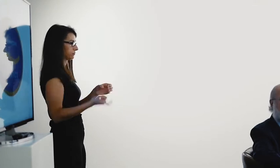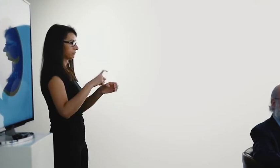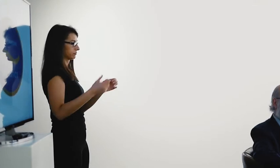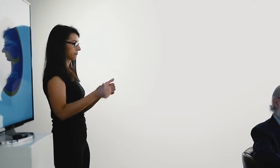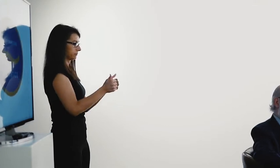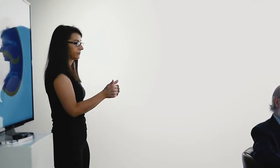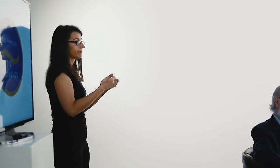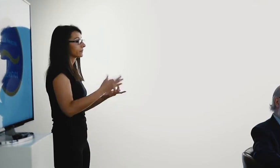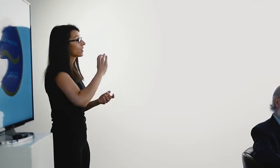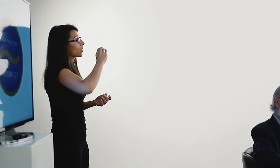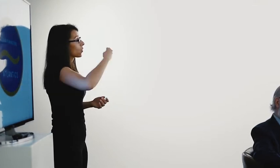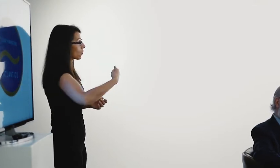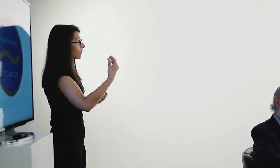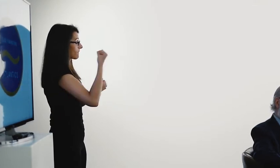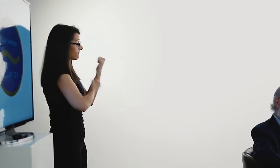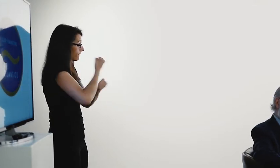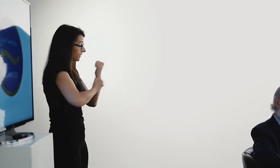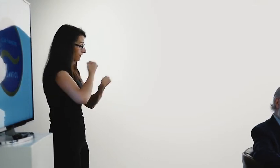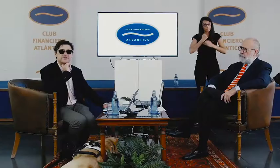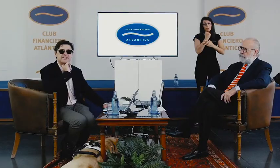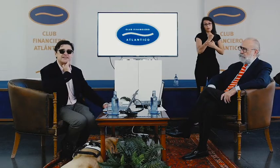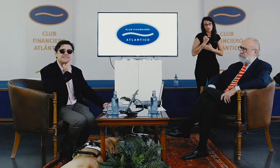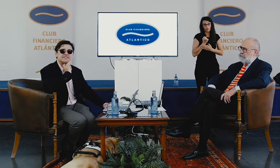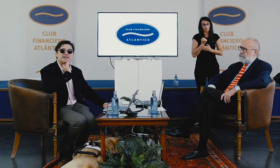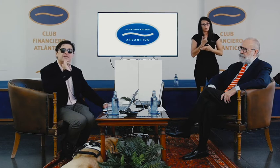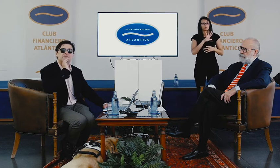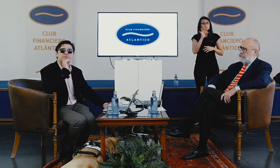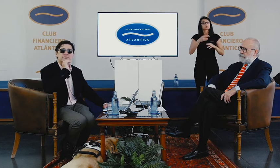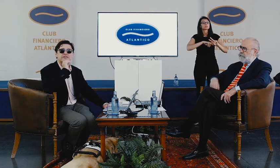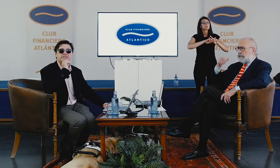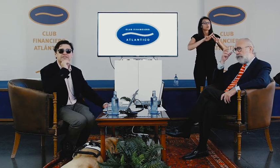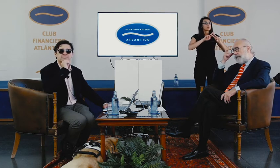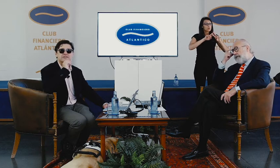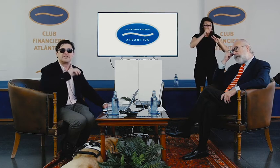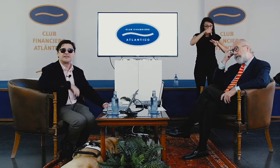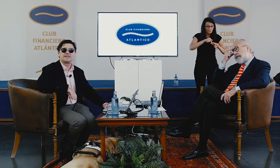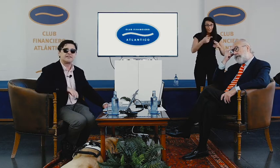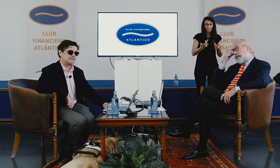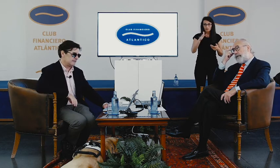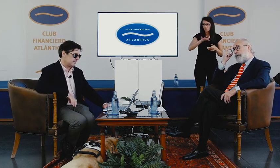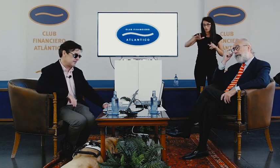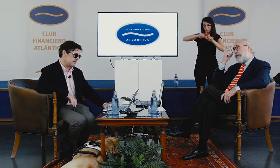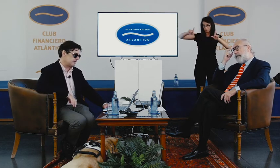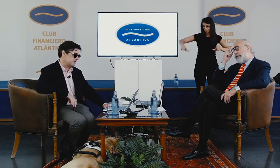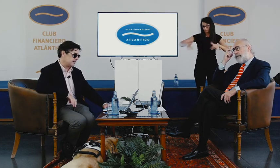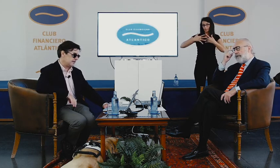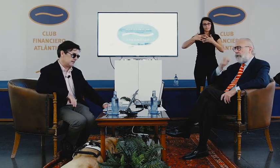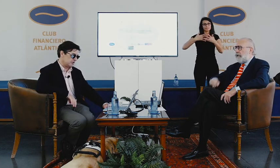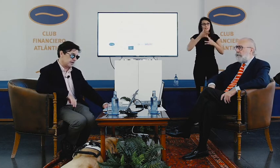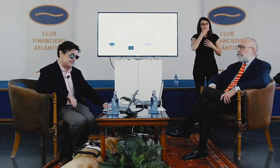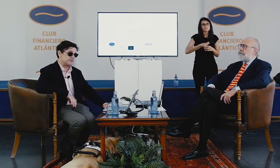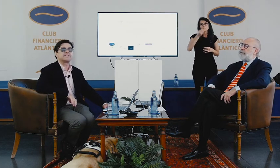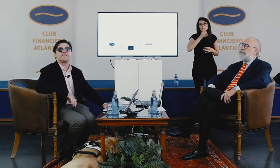agradezco a Mariano y al Club Financiero el apoyo prestado y el hosting, esta sala preciosa donde estamos aquí presentando esto,